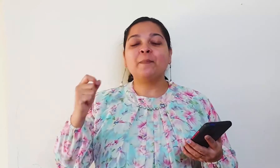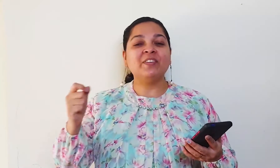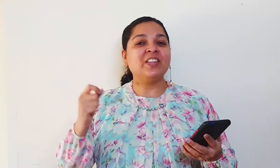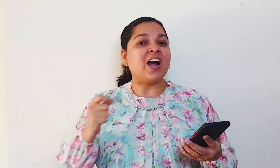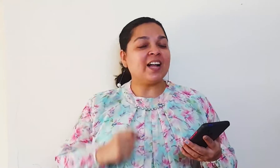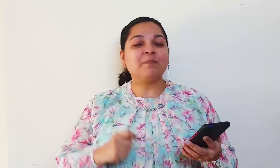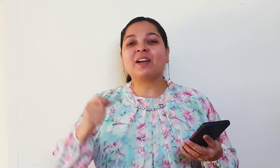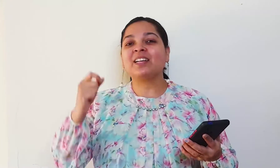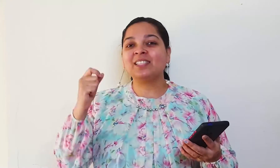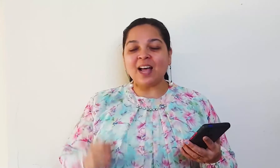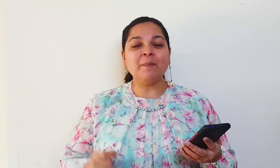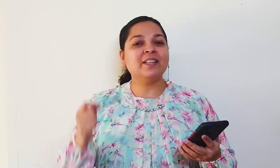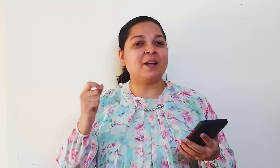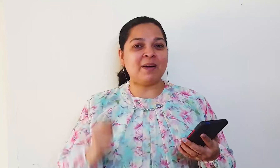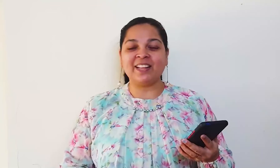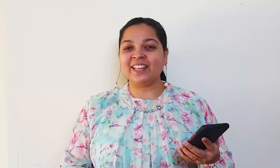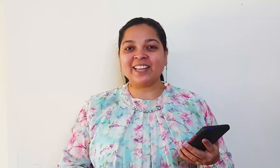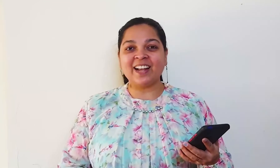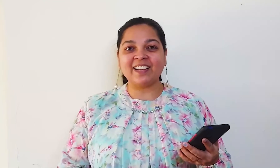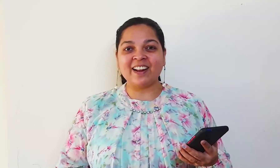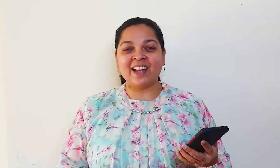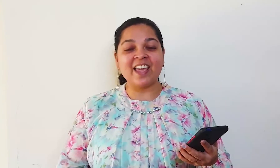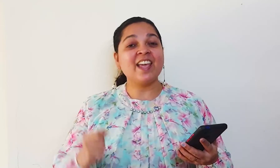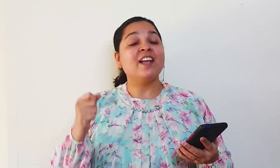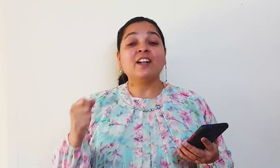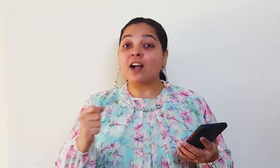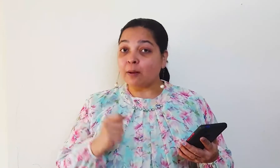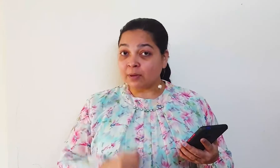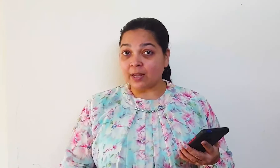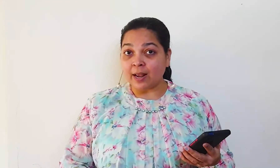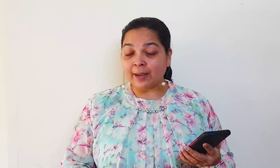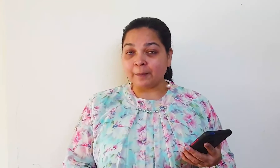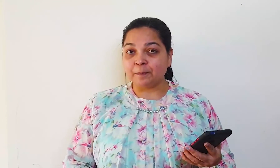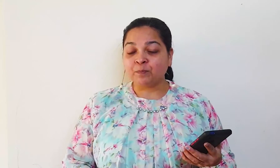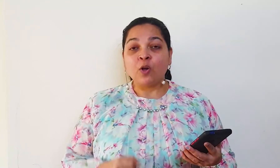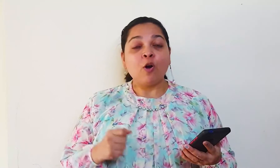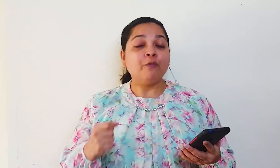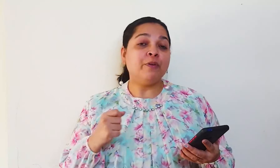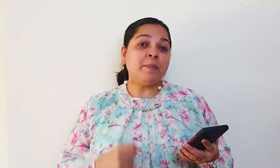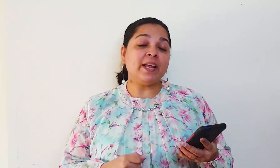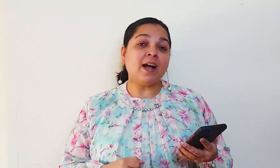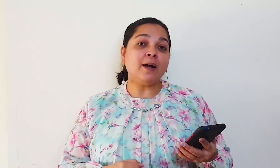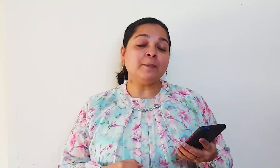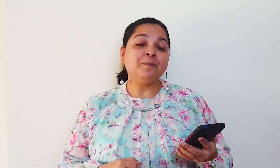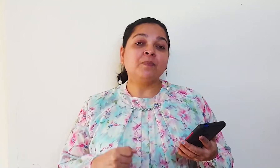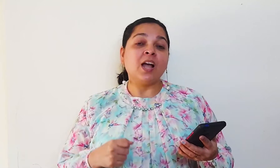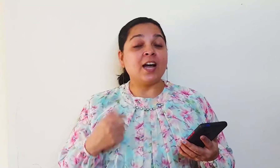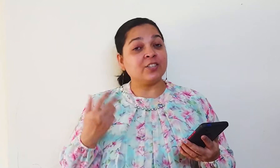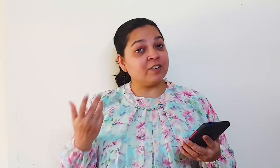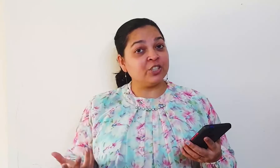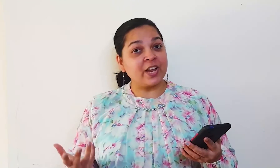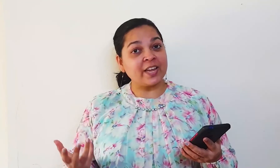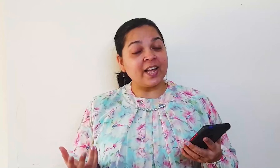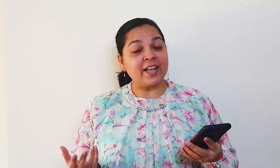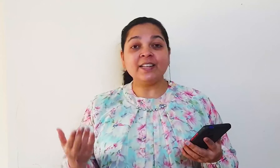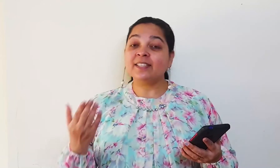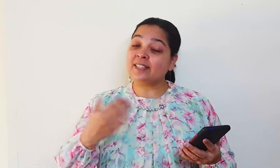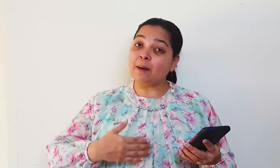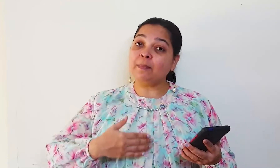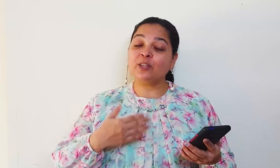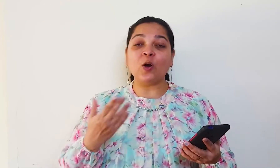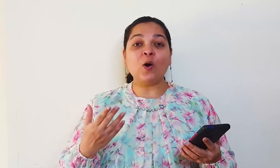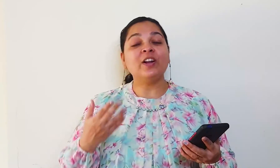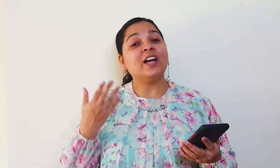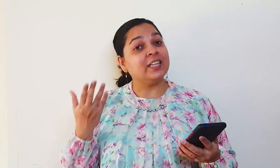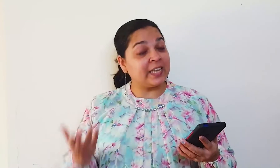शक्ति, सामर्थ्य र अधिकार। यीशु ख्रीष्टले भन्नुभयो, स्वर्ग र पृथ्वीको सबै अधिकार मलाई दिएको छ।